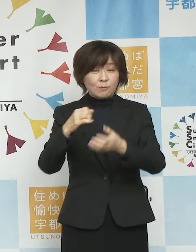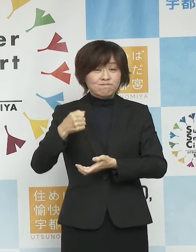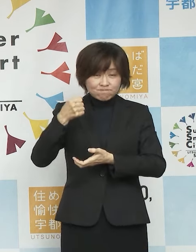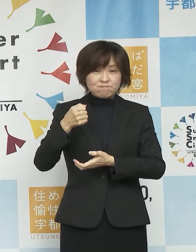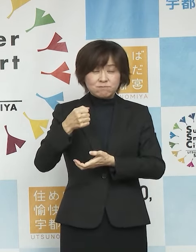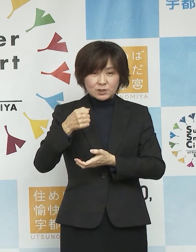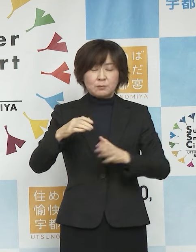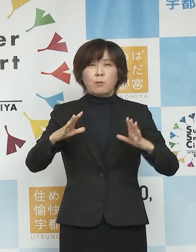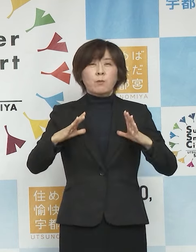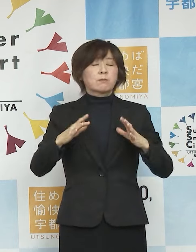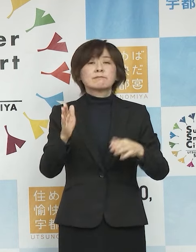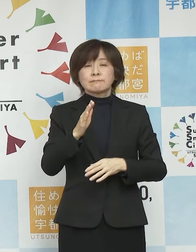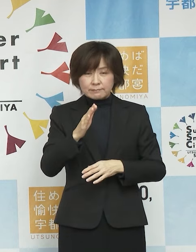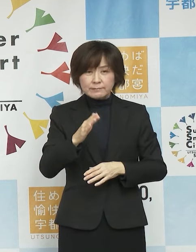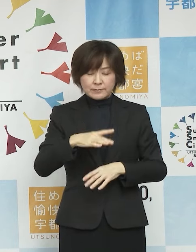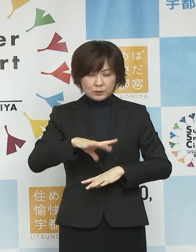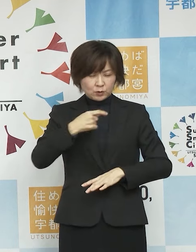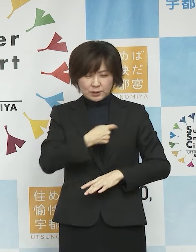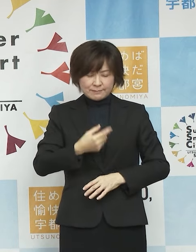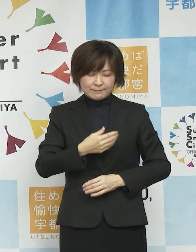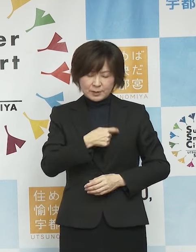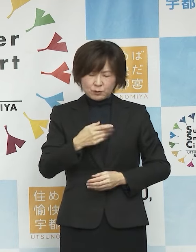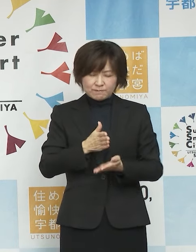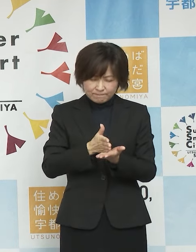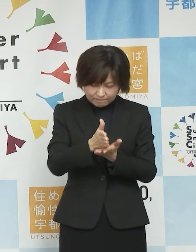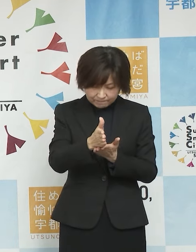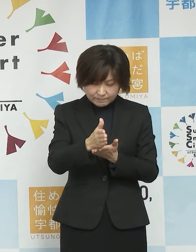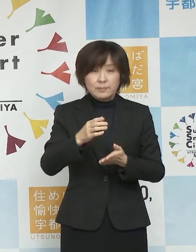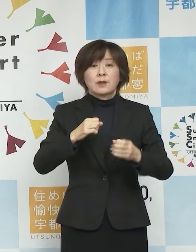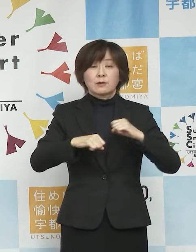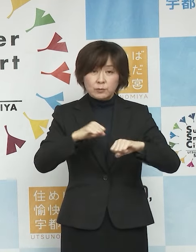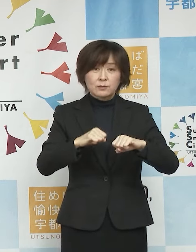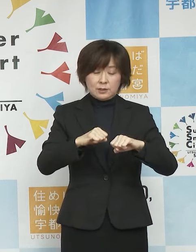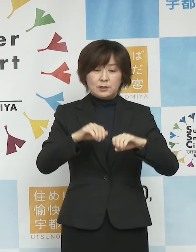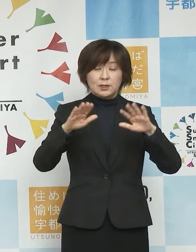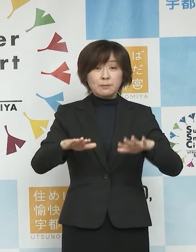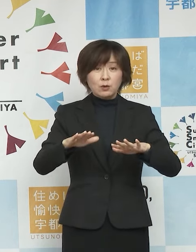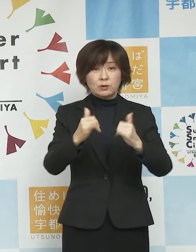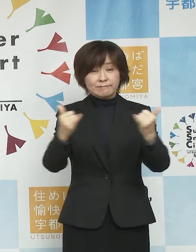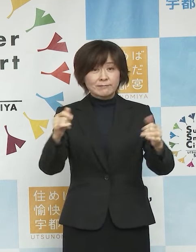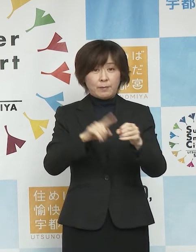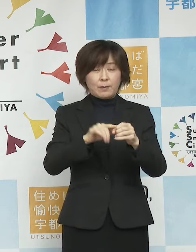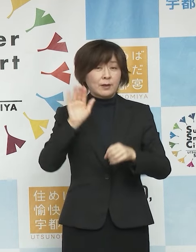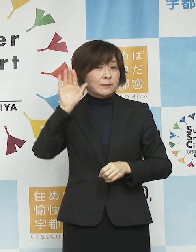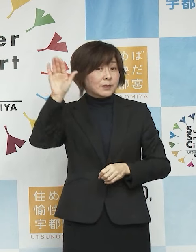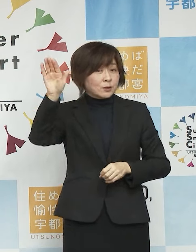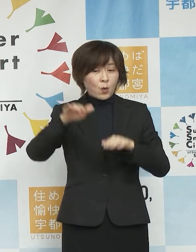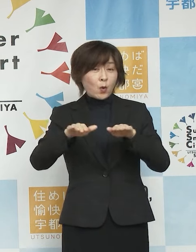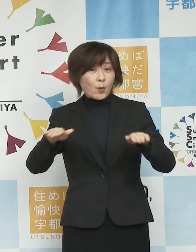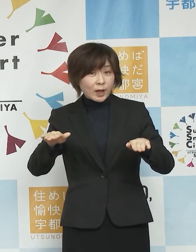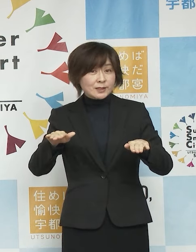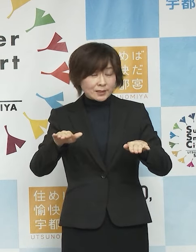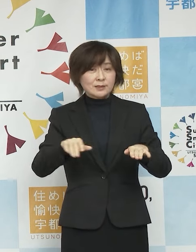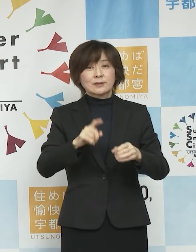心することなく諸子貫徹で取り組み、今を生きる市民のため、未来を生きる市民